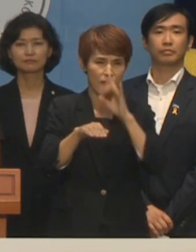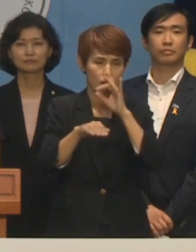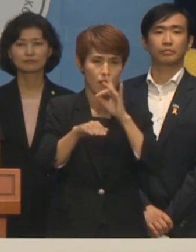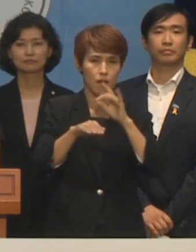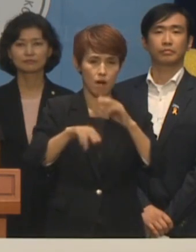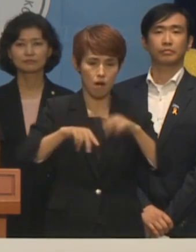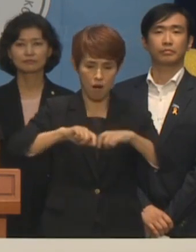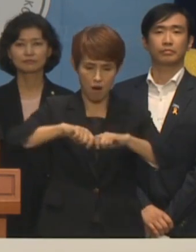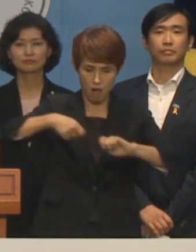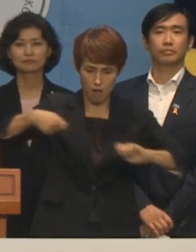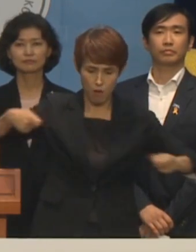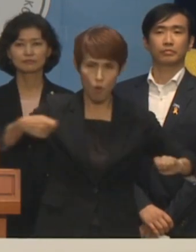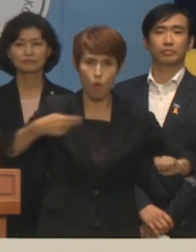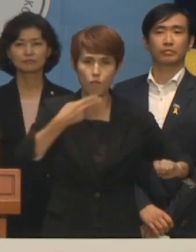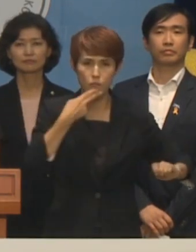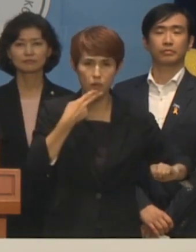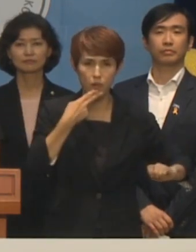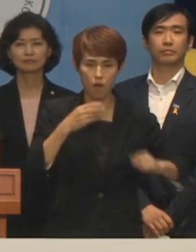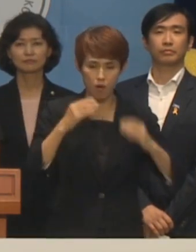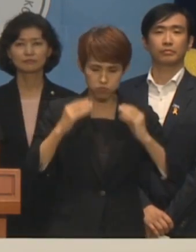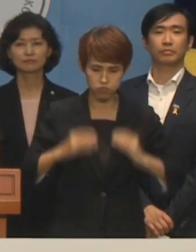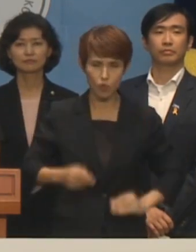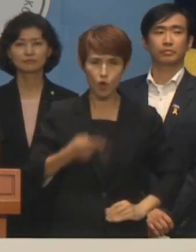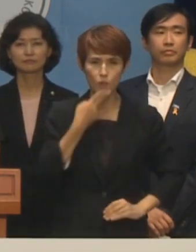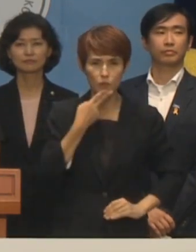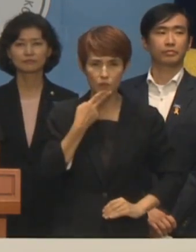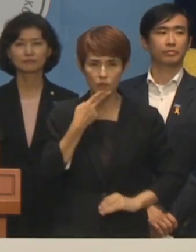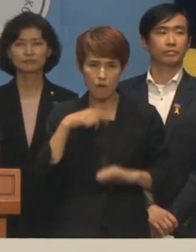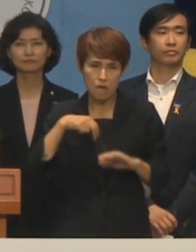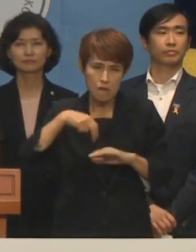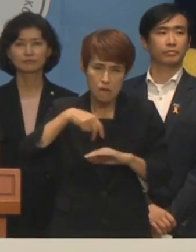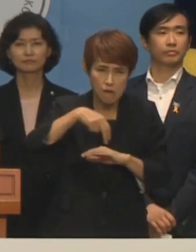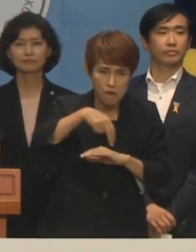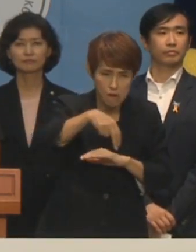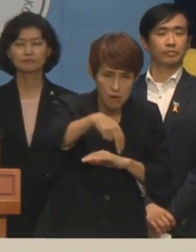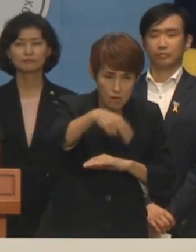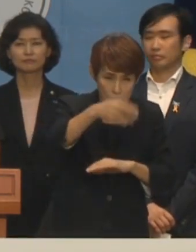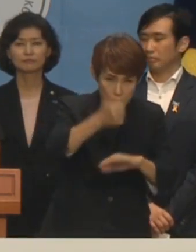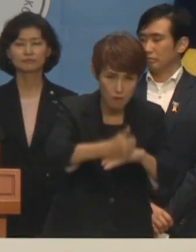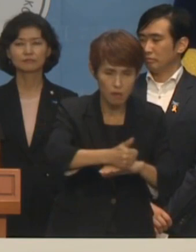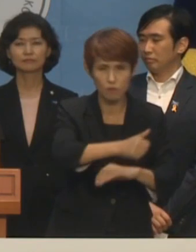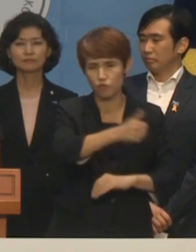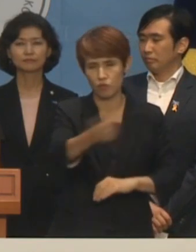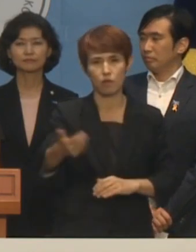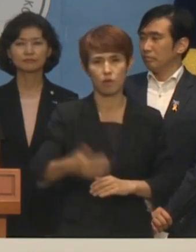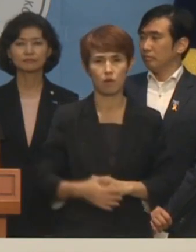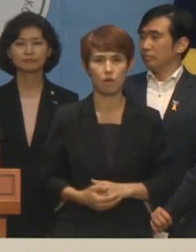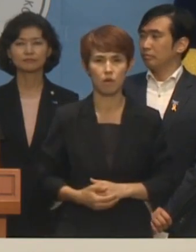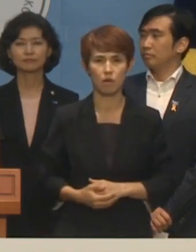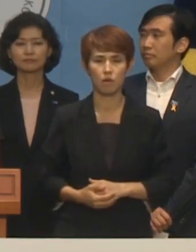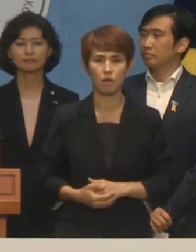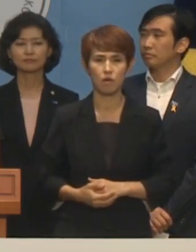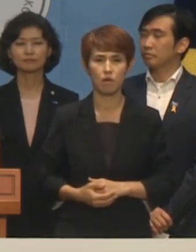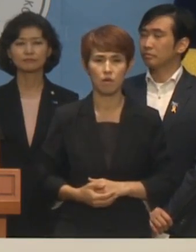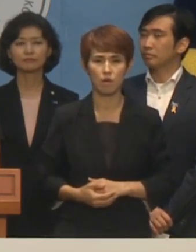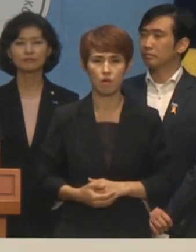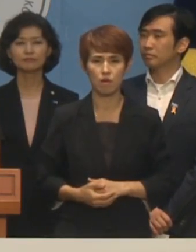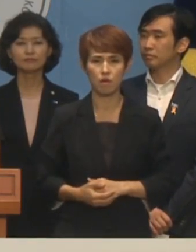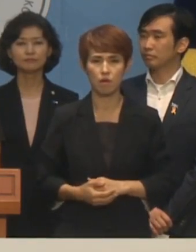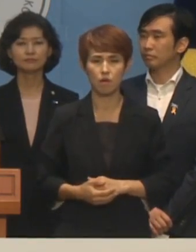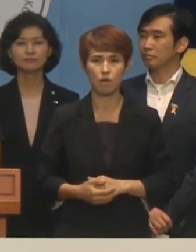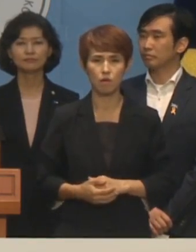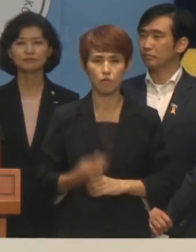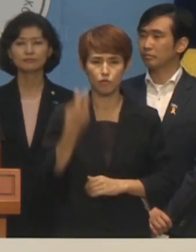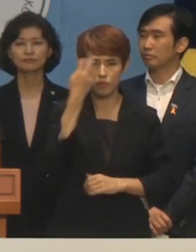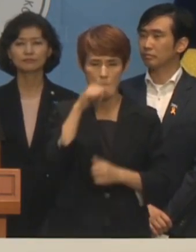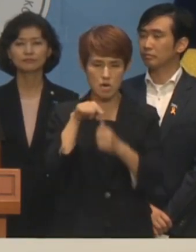로프도 구명조끼도 없이 맨몸으로 들어가 벌어진 그리고 현장 지휘관들의 경고에도 무리한 수색을